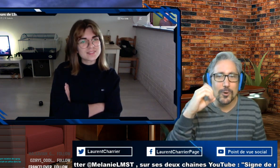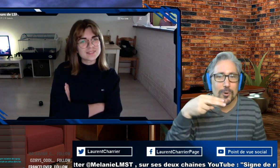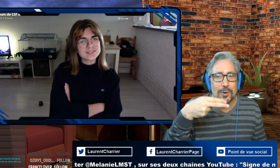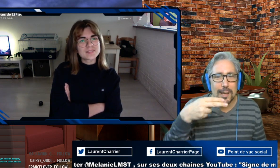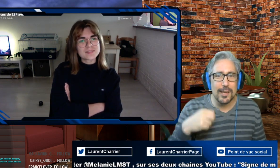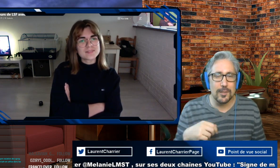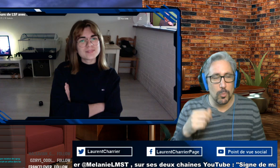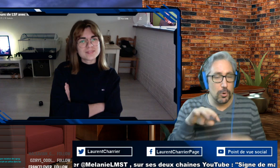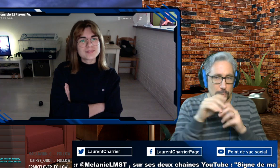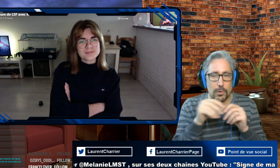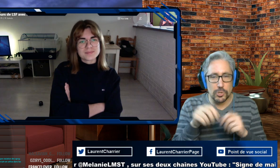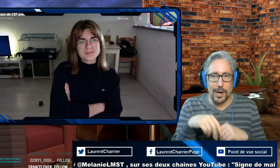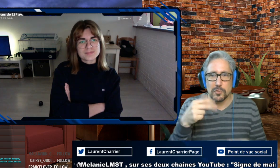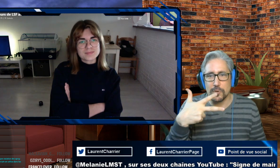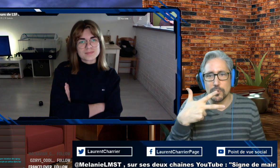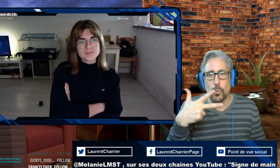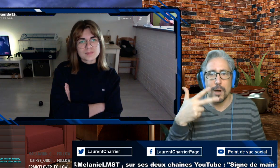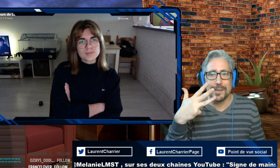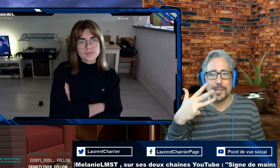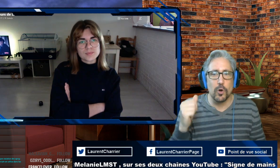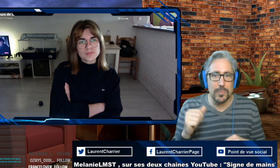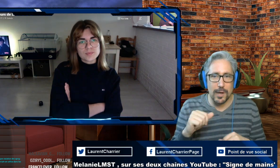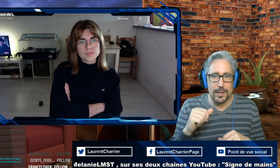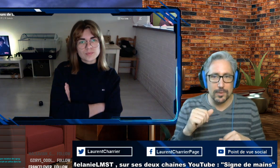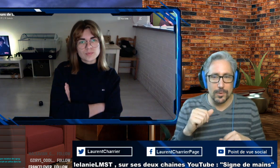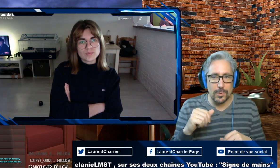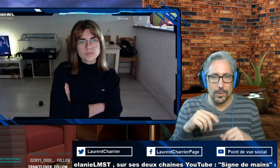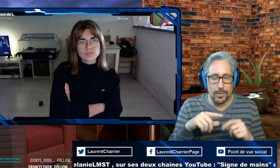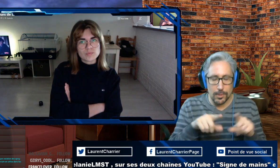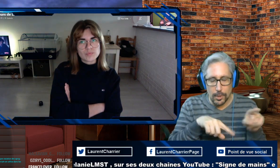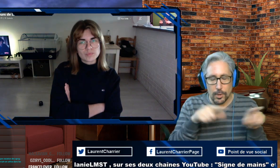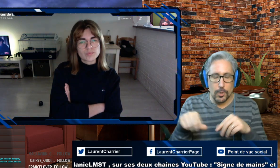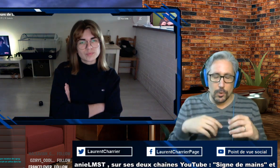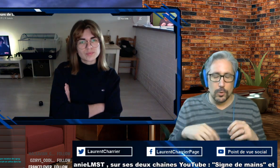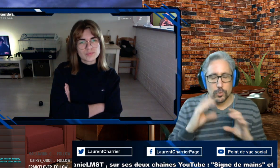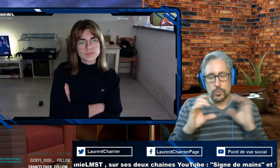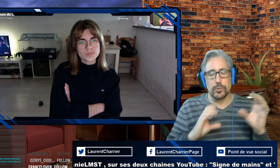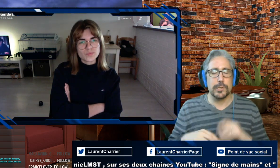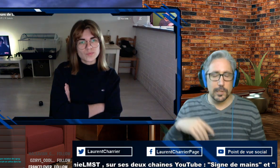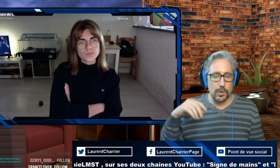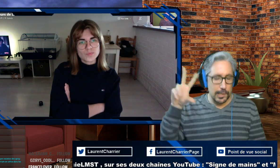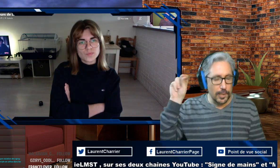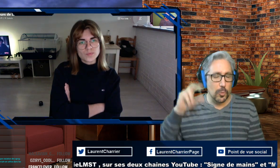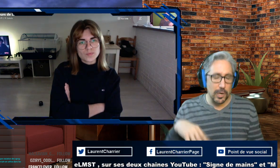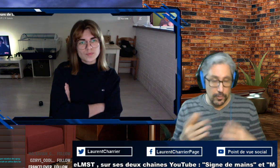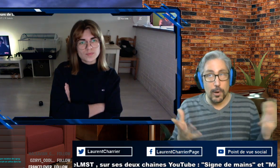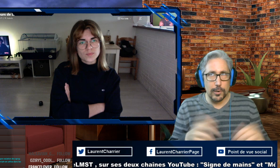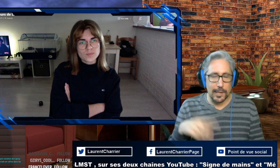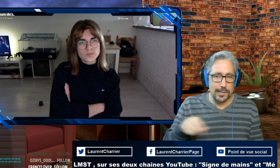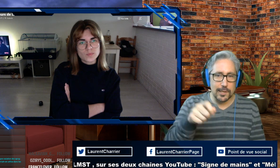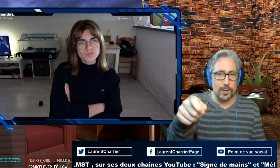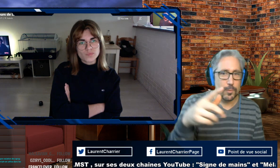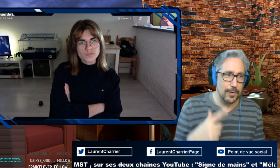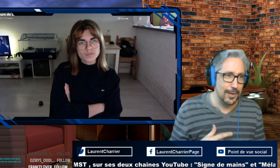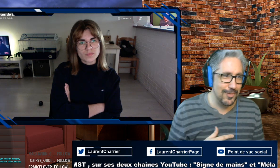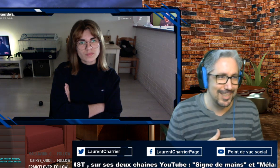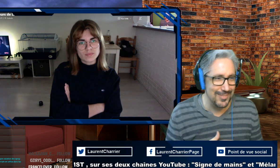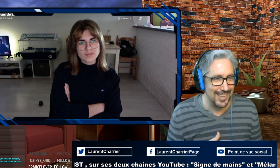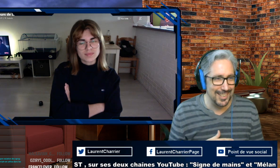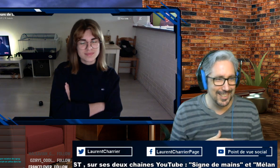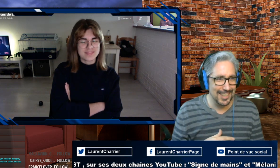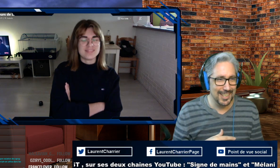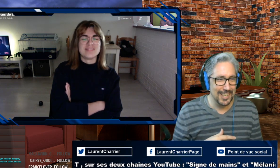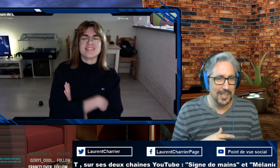Y, O, N. Bon, en général, tu fais les trois, quatre premières lettres, tes collègues y comprennent. Ouais, ok, tiens, crayon, voilà.